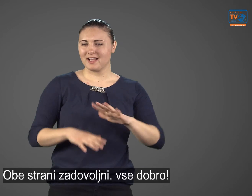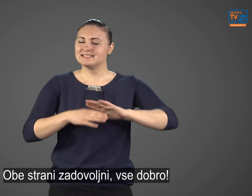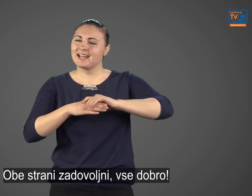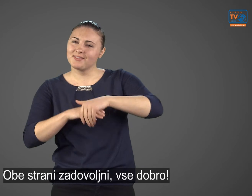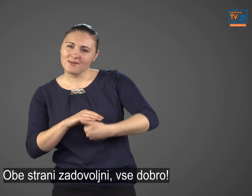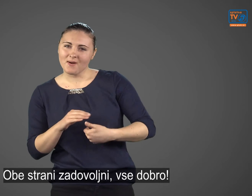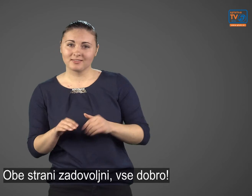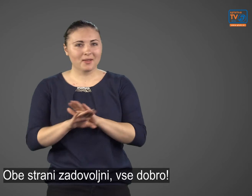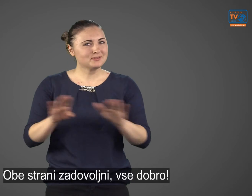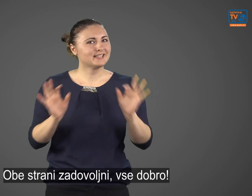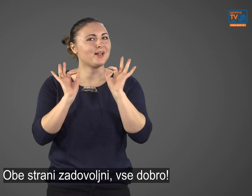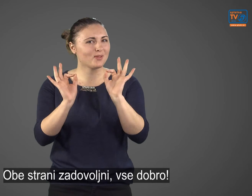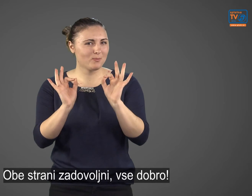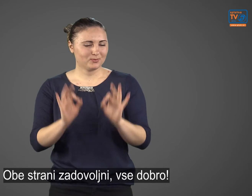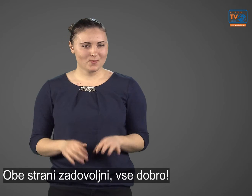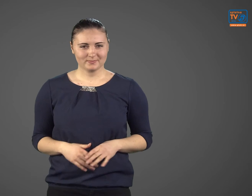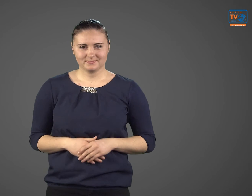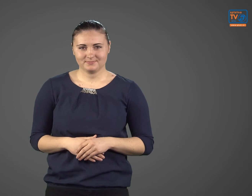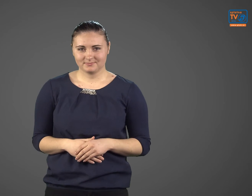Obe zadovoljni, vse dobro.